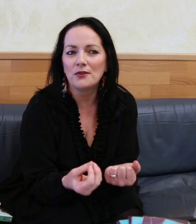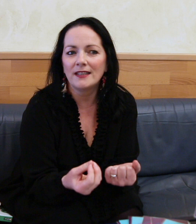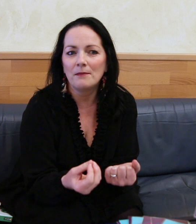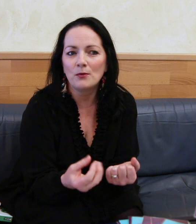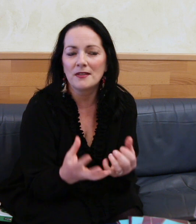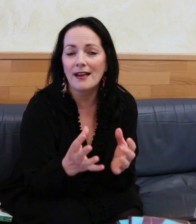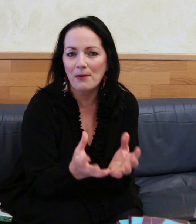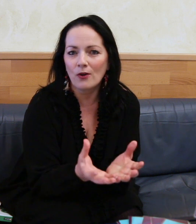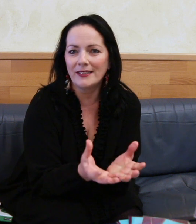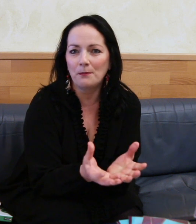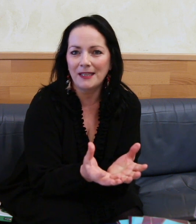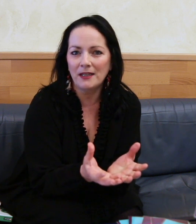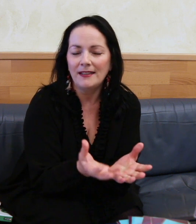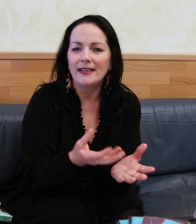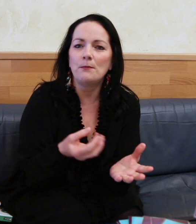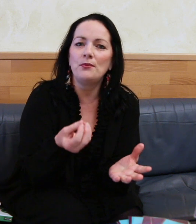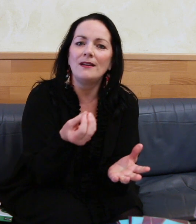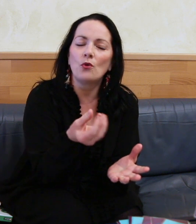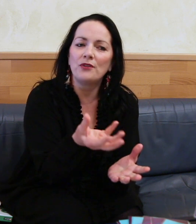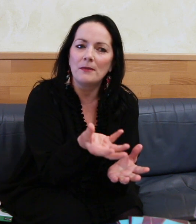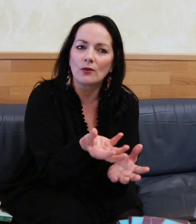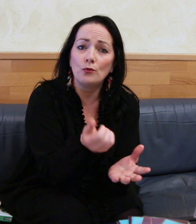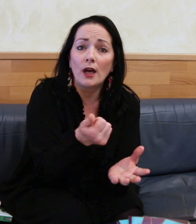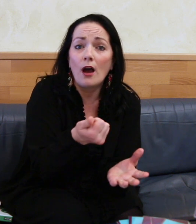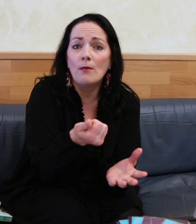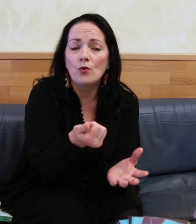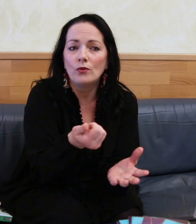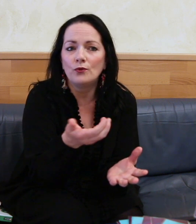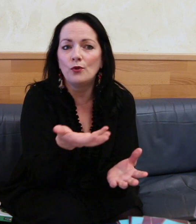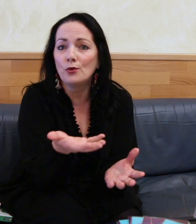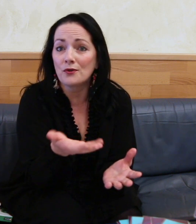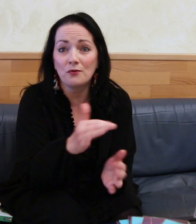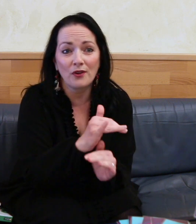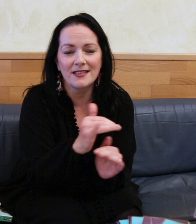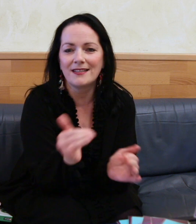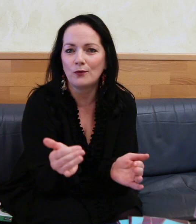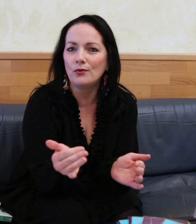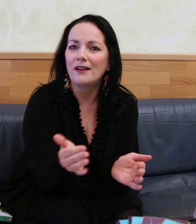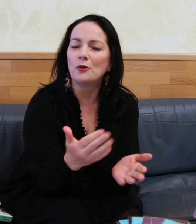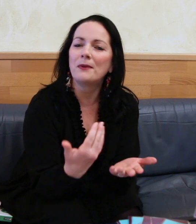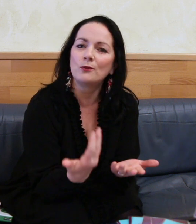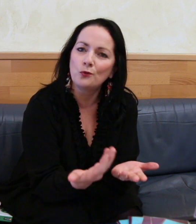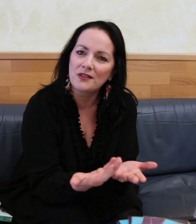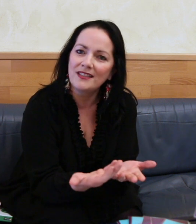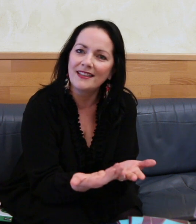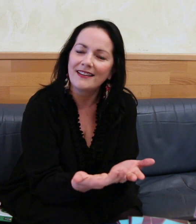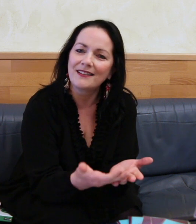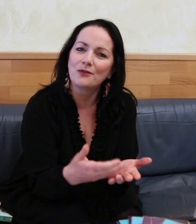dirais même que c'est la parole qui prime. Et puis, on vient mettre en lumière un mot, 2 mots dans une phrase et c'est tout. Ne pas tout signer, hein, donc